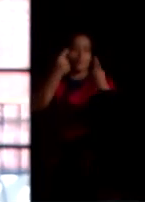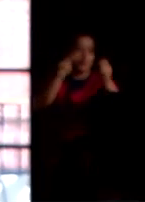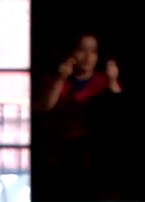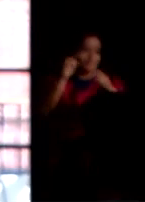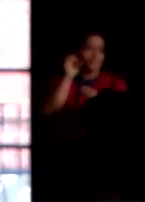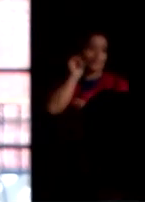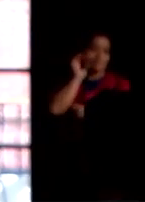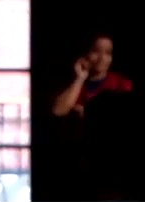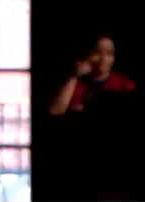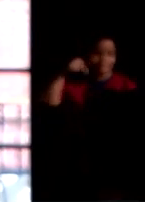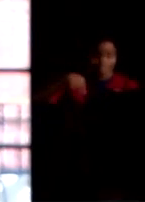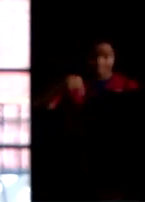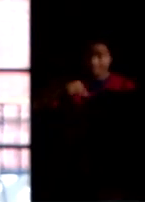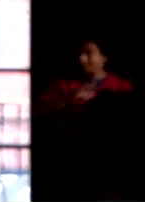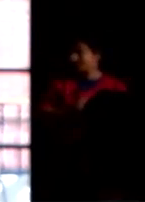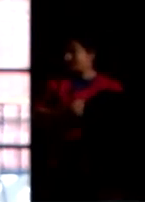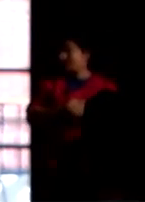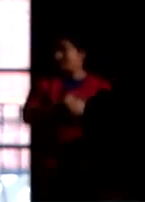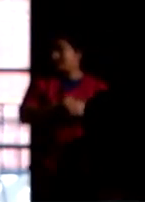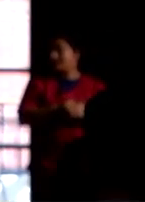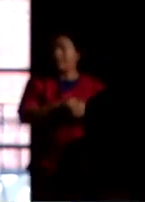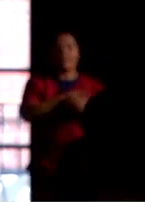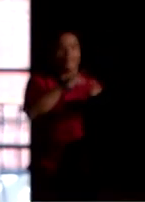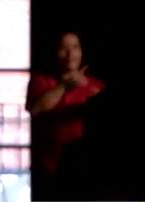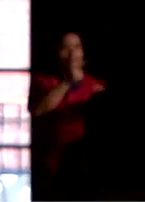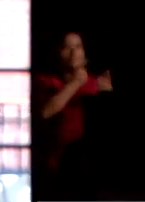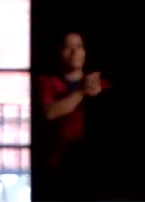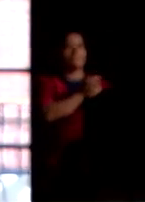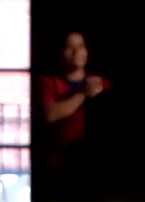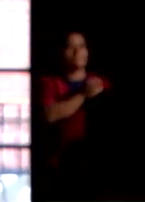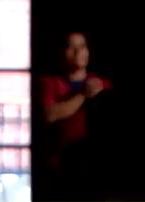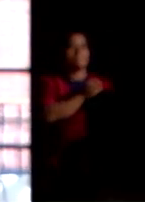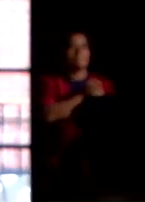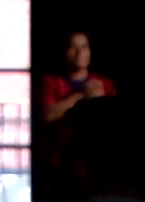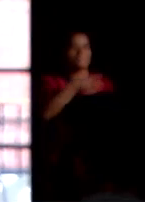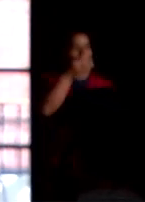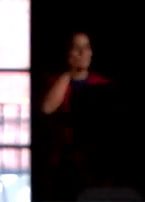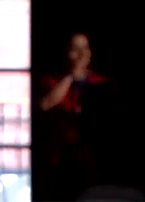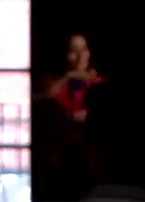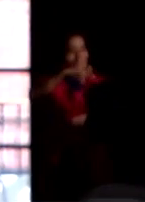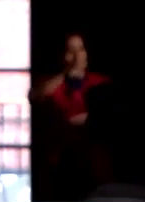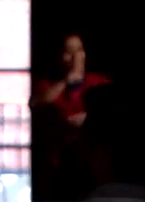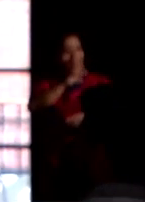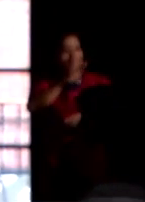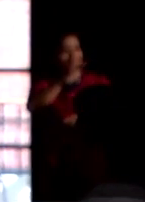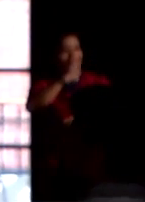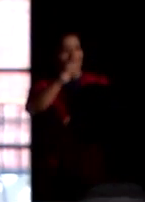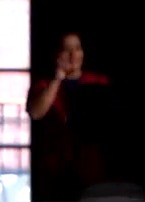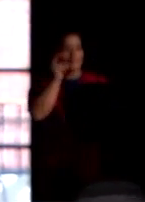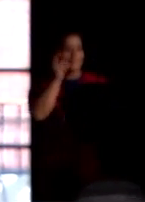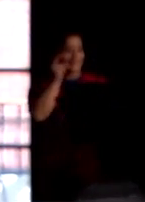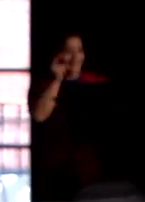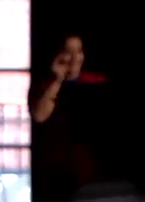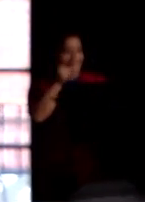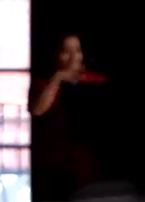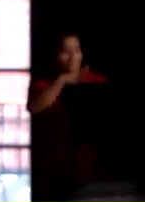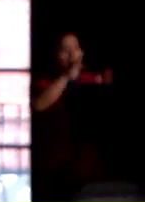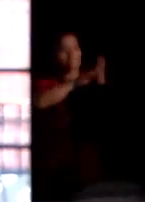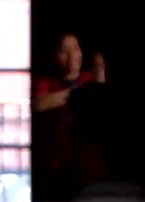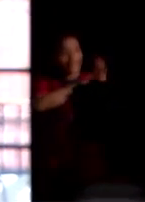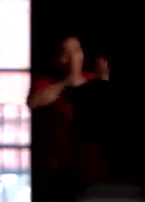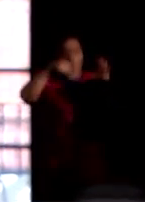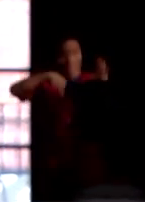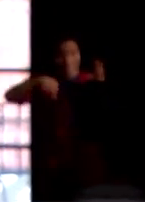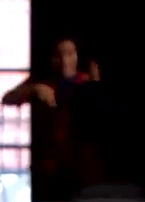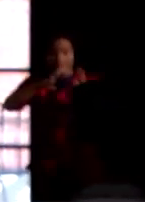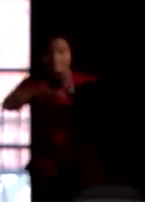y preocupación con el tema primero de las garantías, pues con respecto al derecho a la educación, primero que todo, eso mismo va ligado a otros derechos